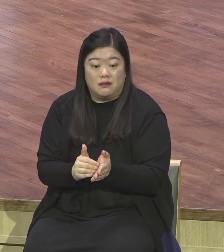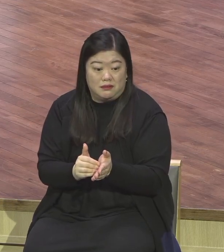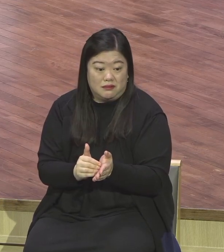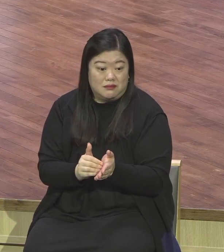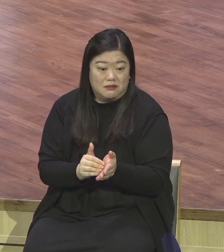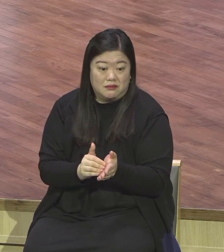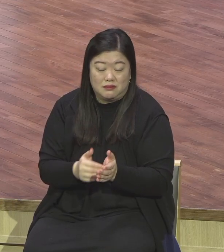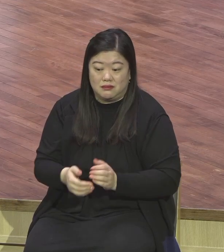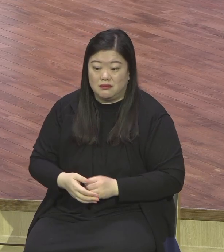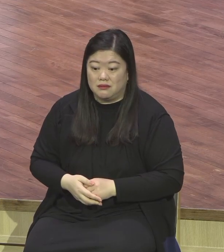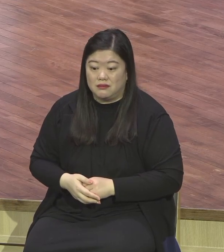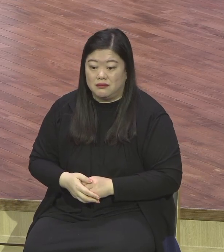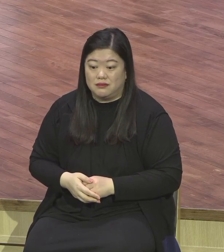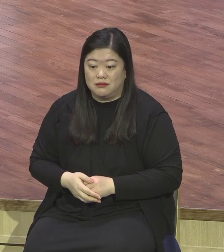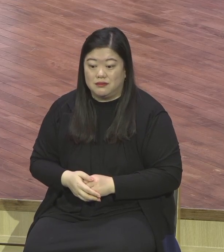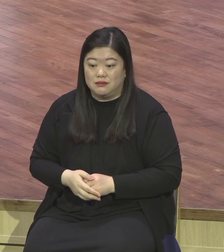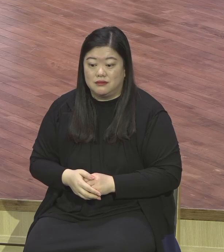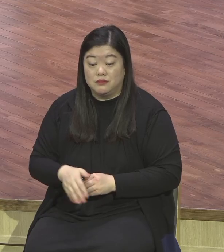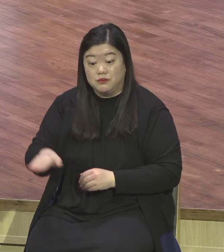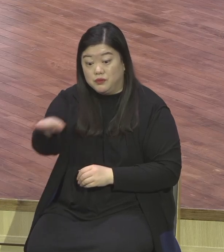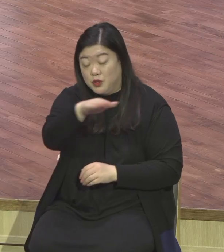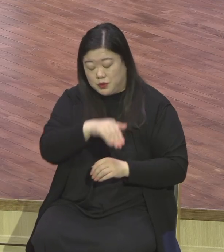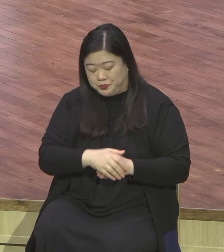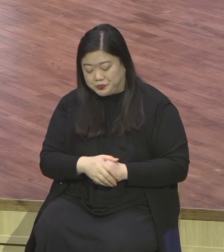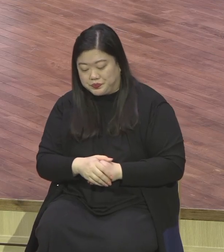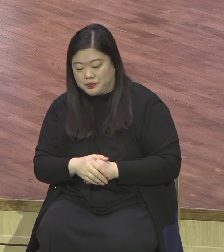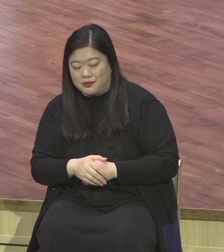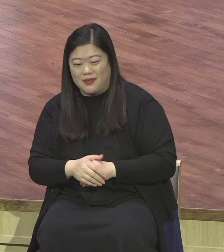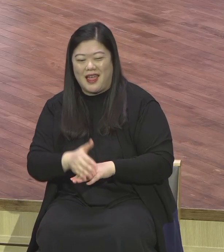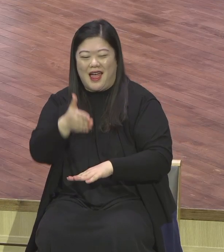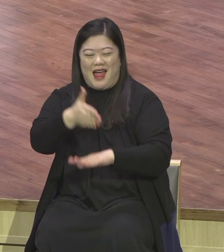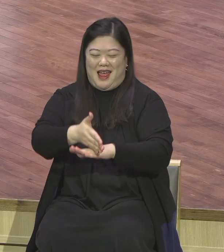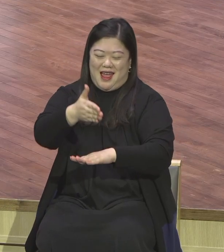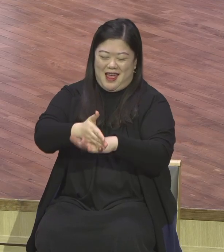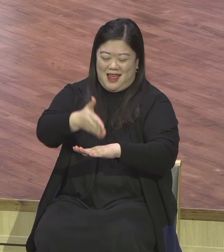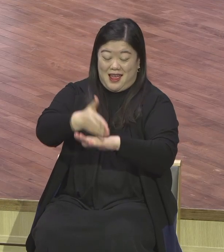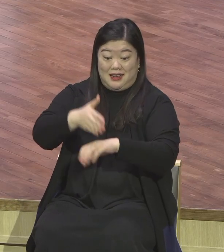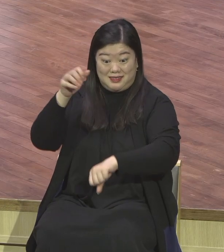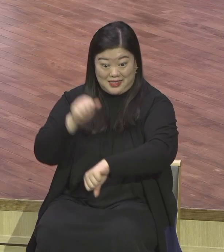감사합니다 감사하는 사람은요 일단 인상이 좋습니다